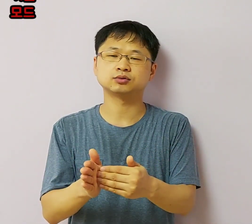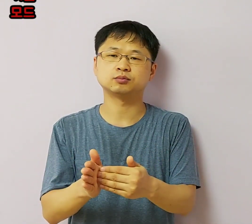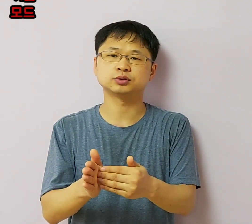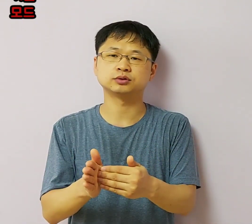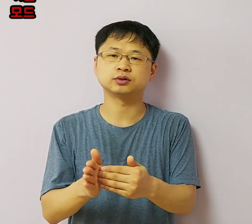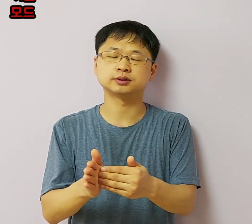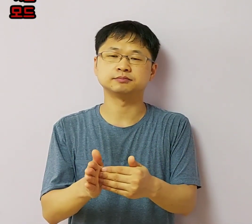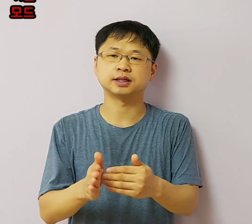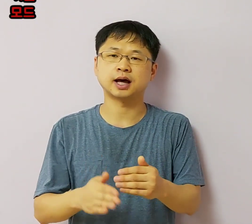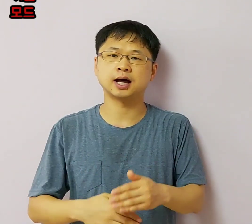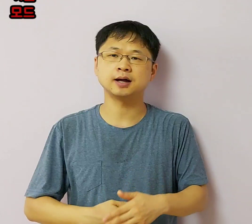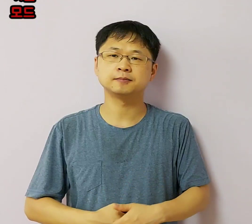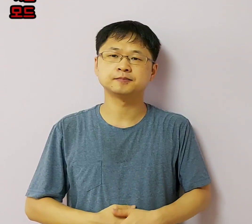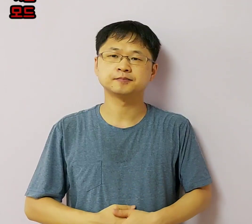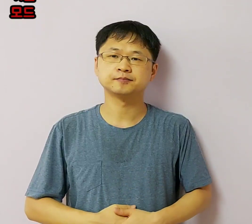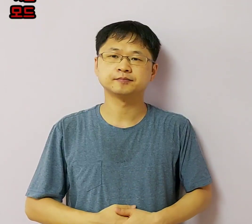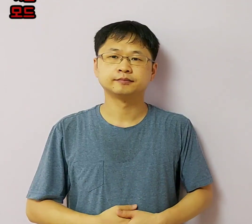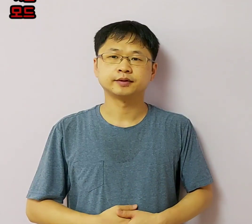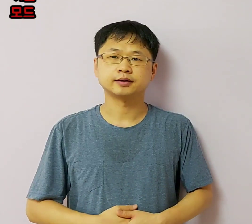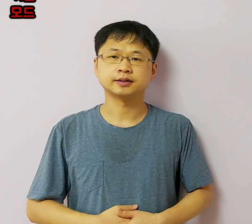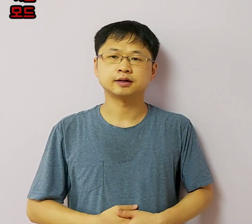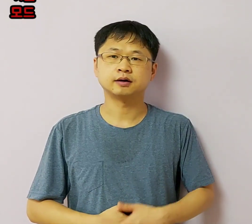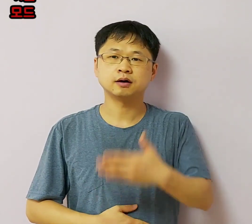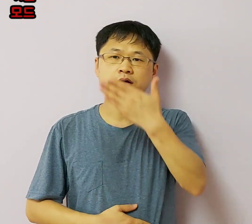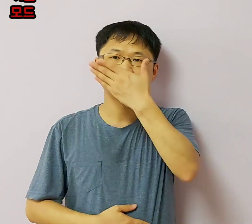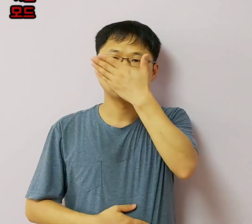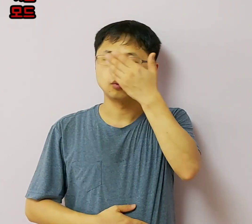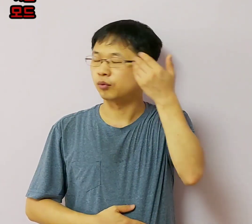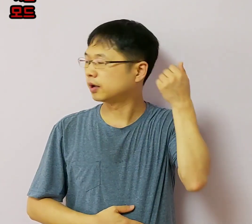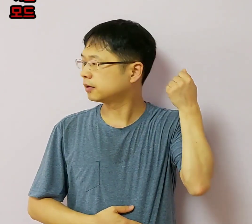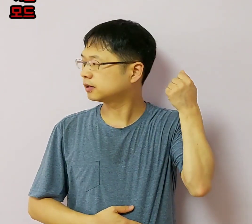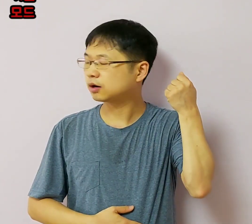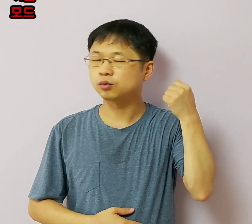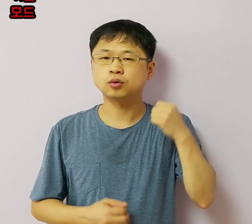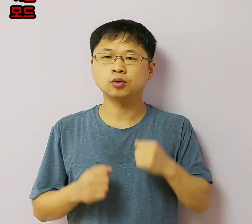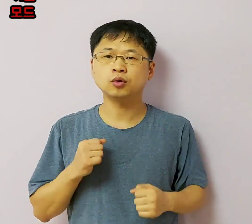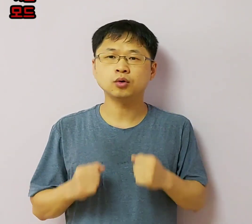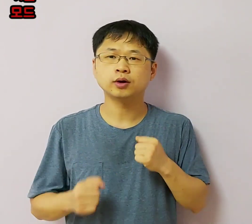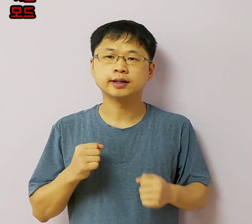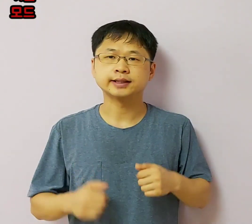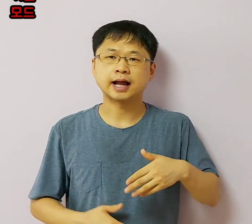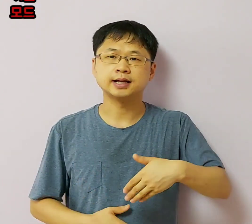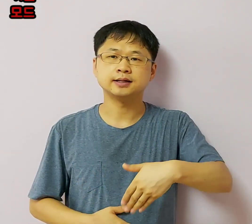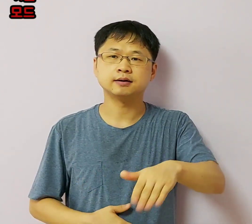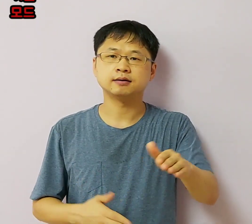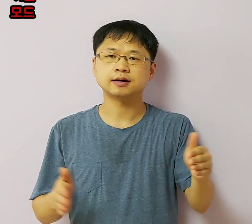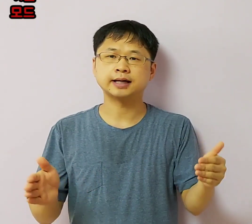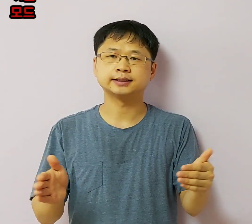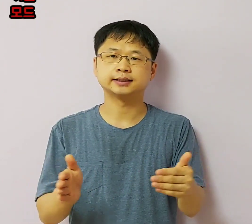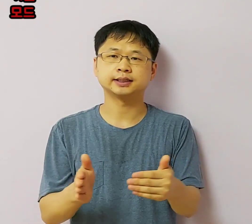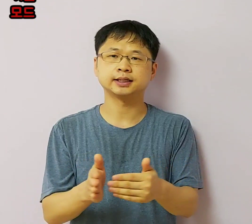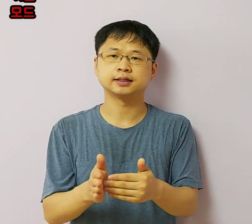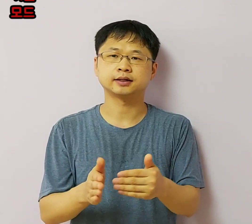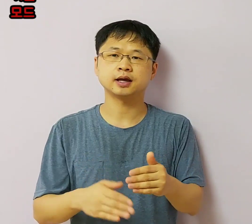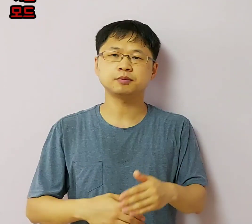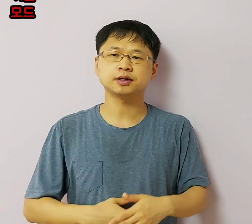수を붙여주었습니다. 네, 그래서 외면하고 달려갔지 이렇게